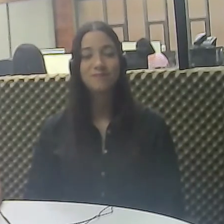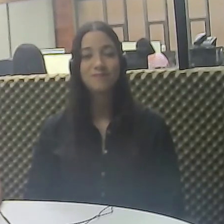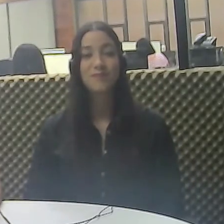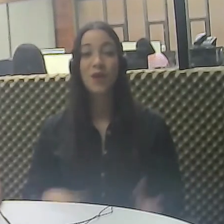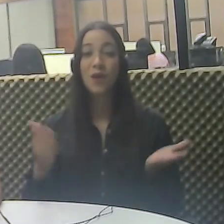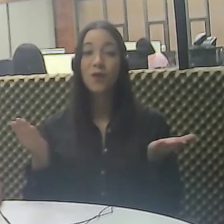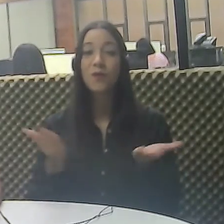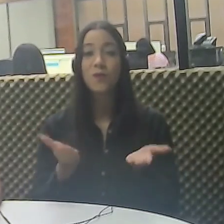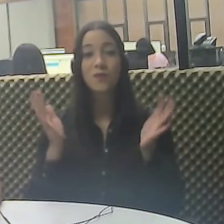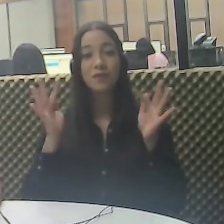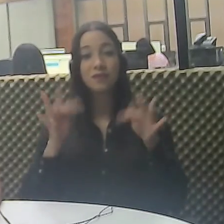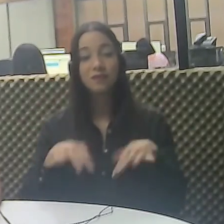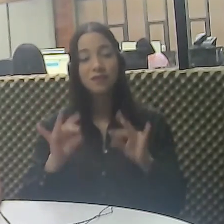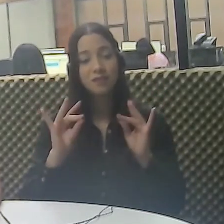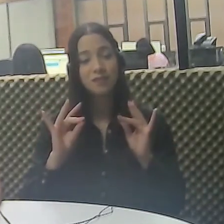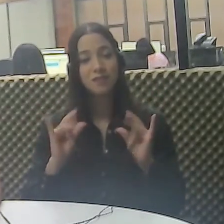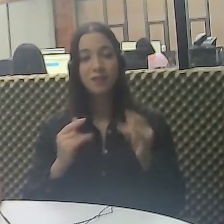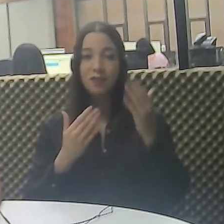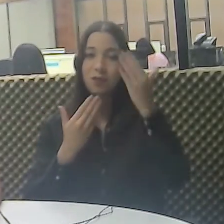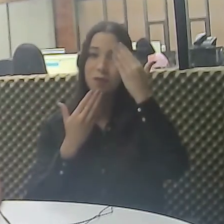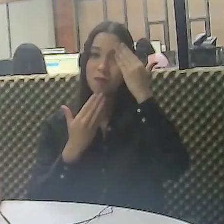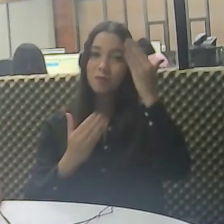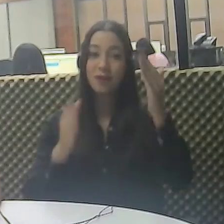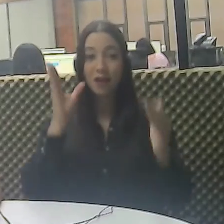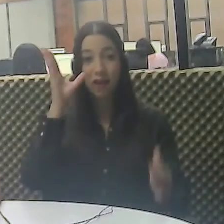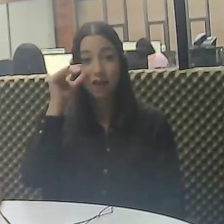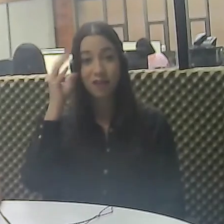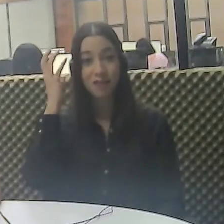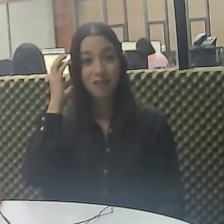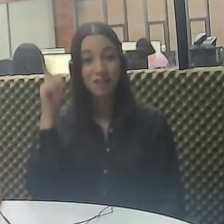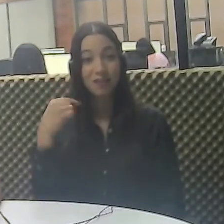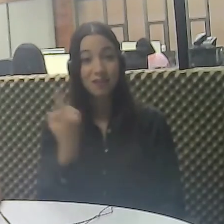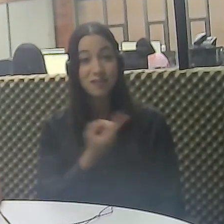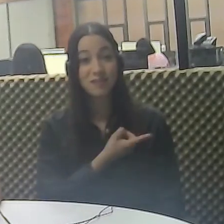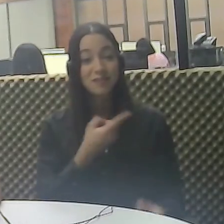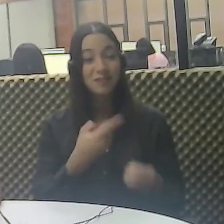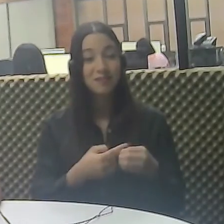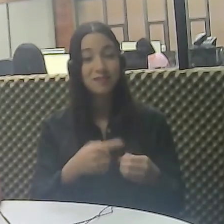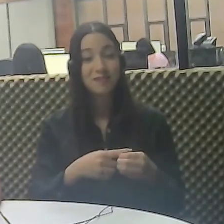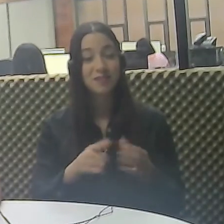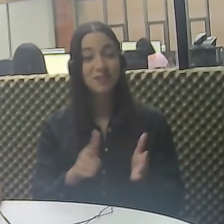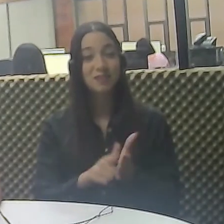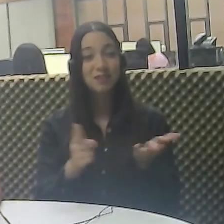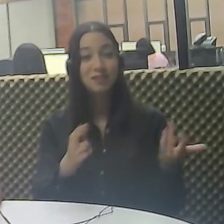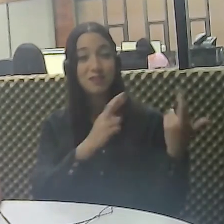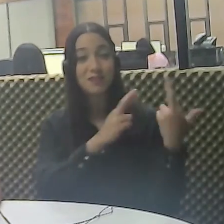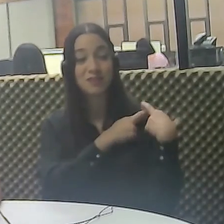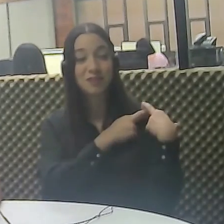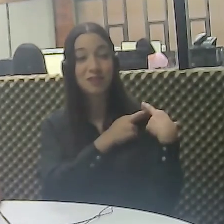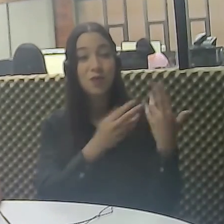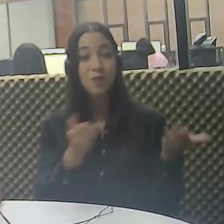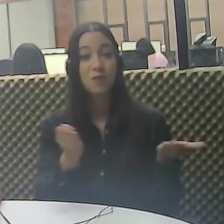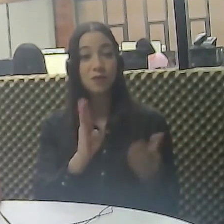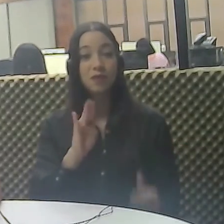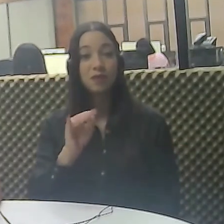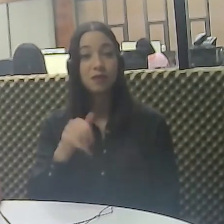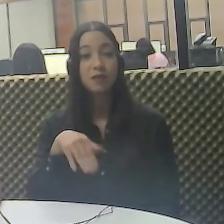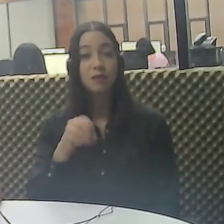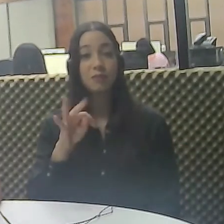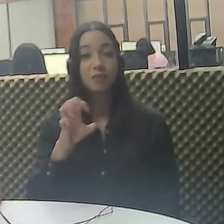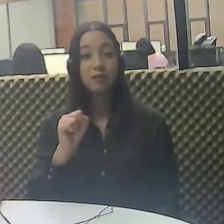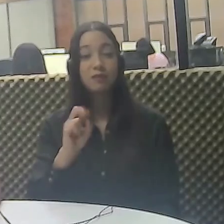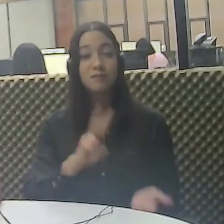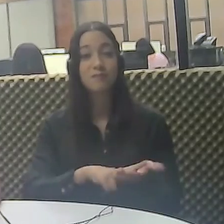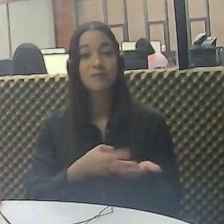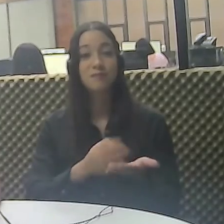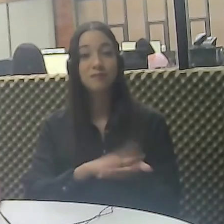edição de hoje fica por aqui obrigado pela sua audiência rádio nossa cidade jornalista responsável pela edição biamontis